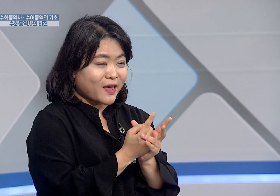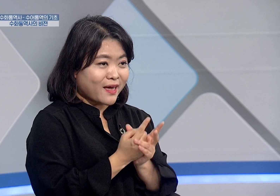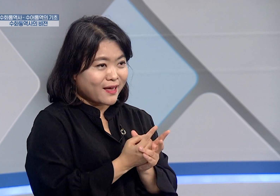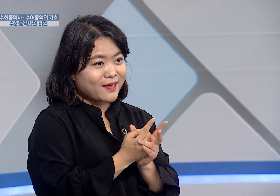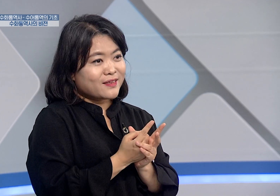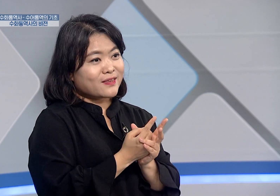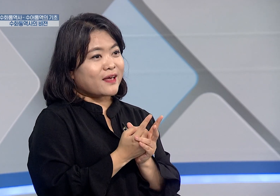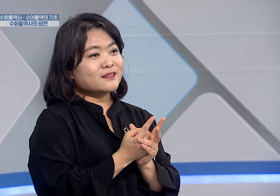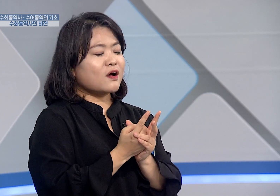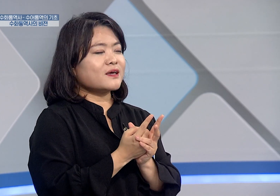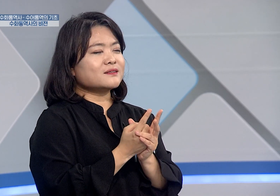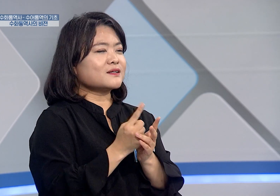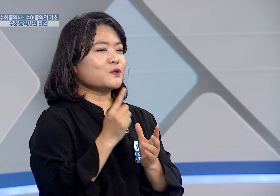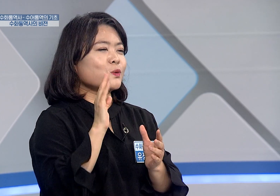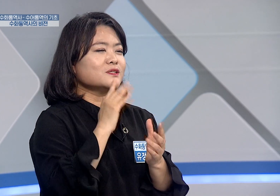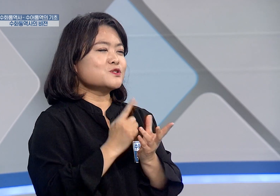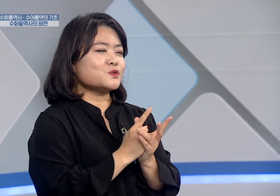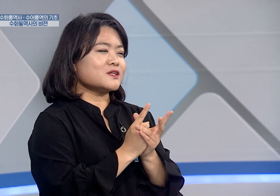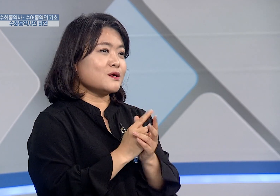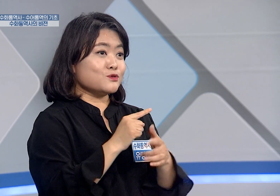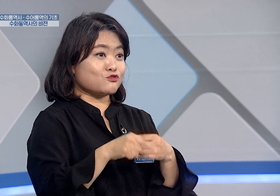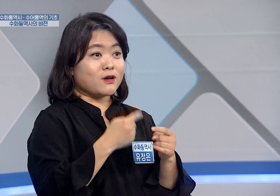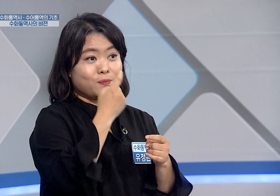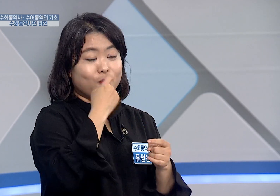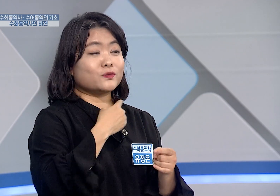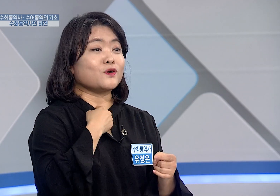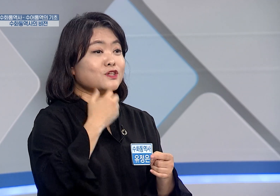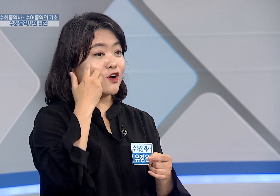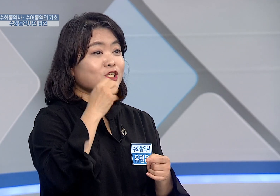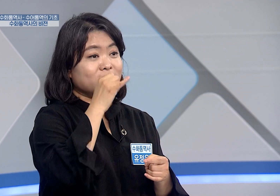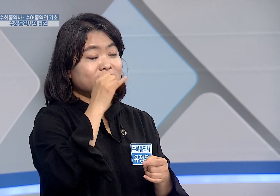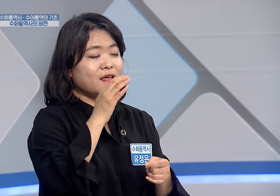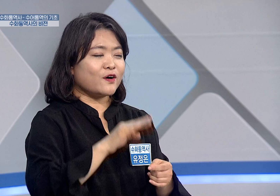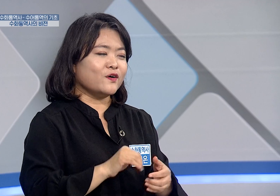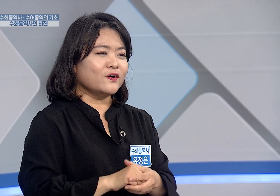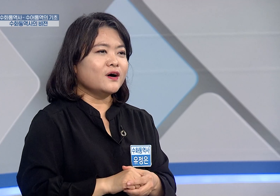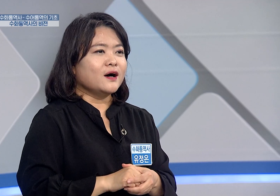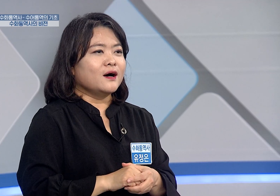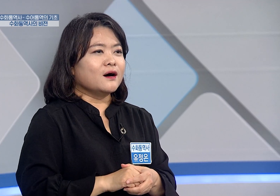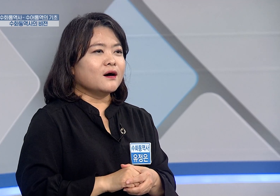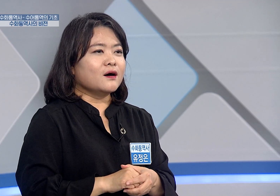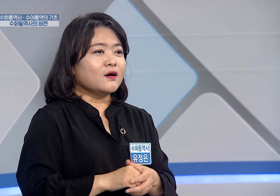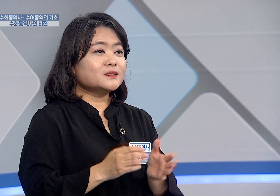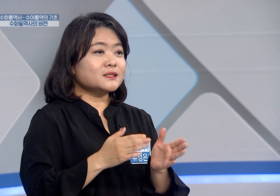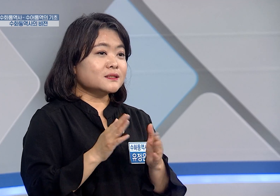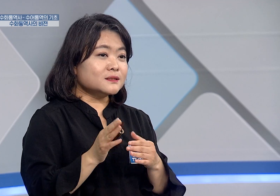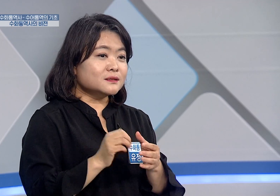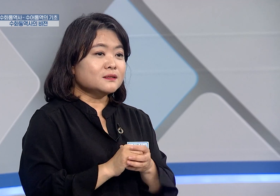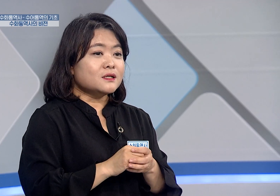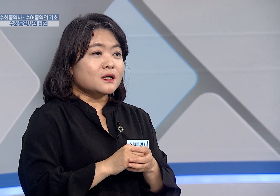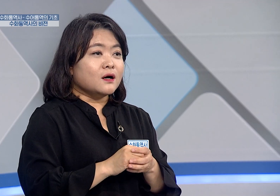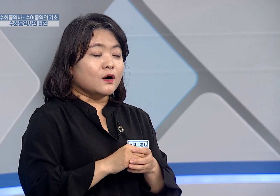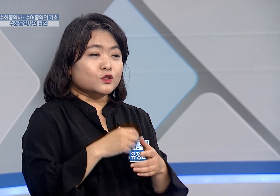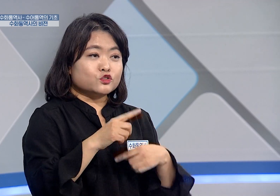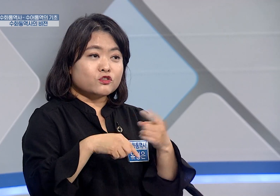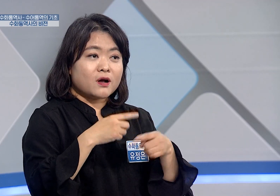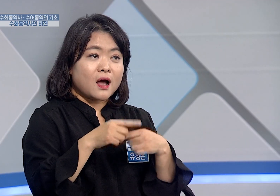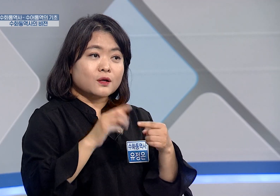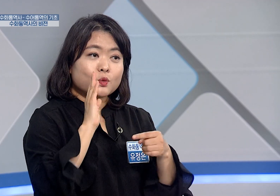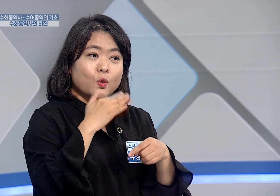외롭게 그렇게 농인들을 쫓아다니면서 수화를 배웠던 기억이 있는데요. 어쨌든 수어가